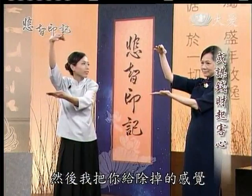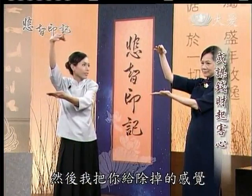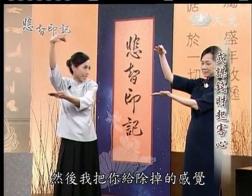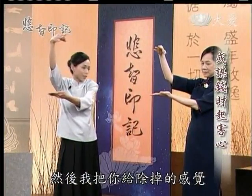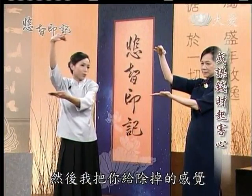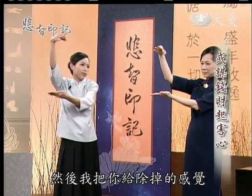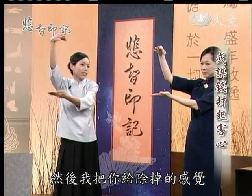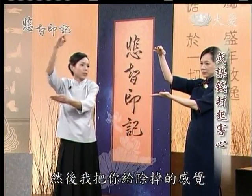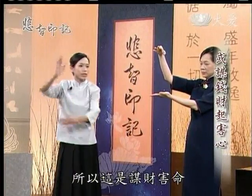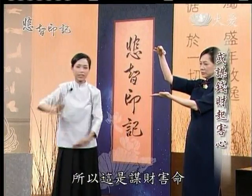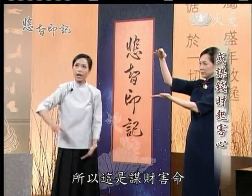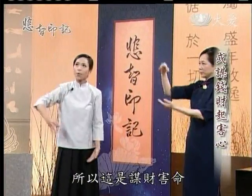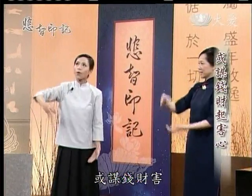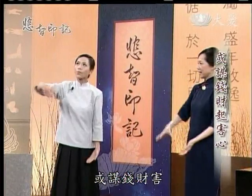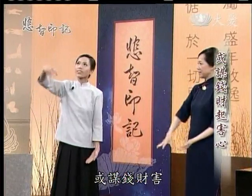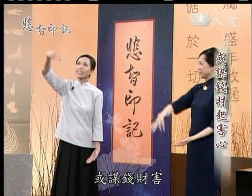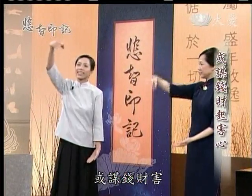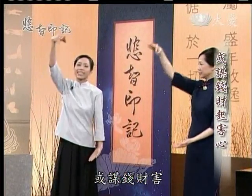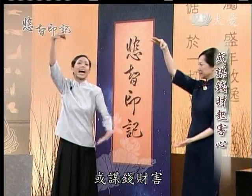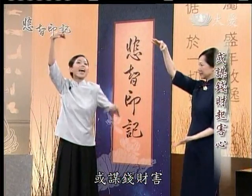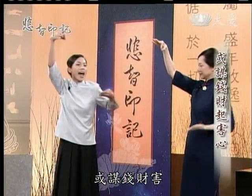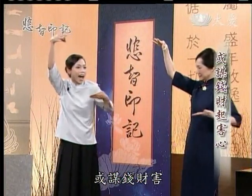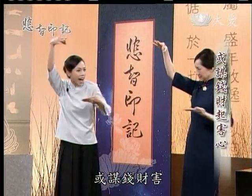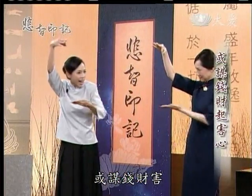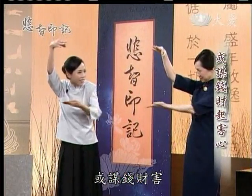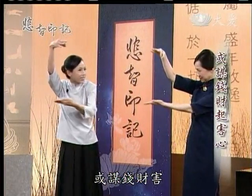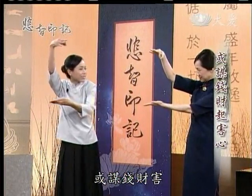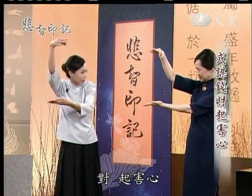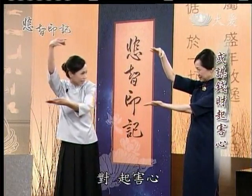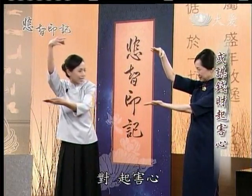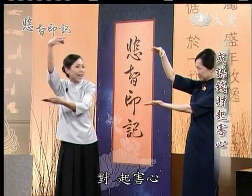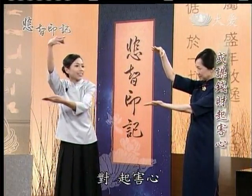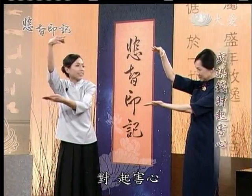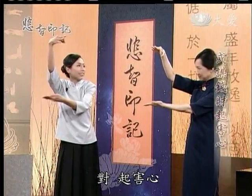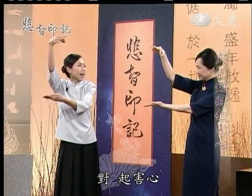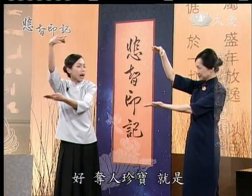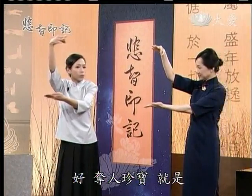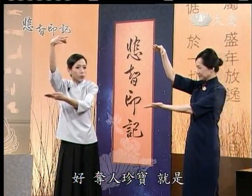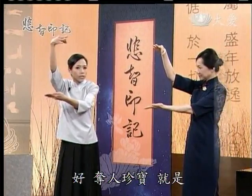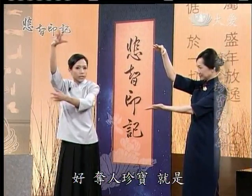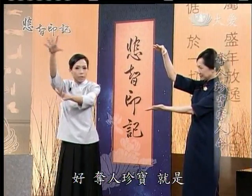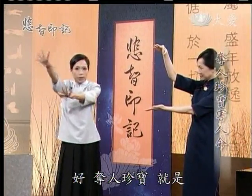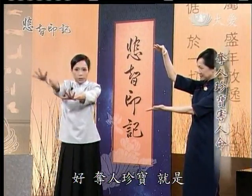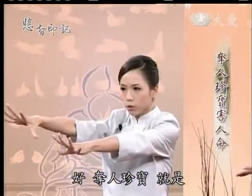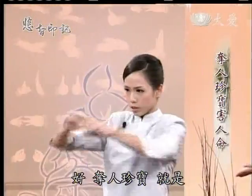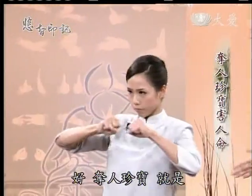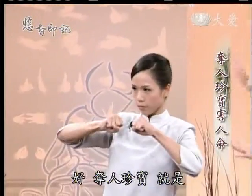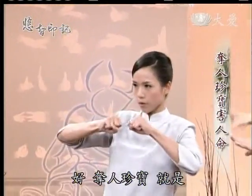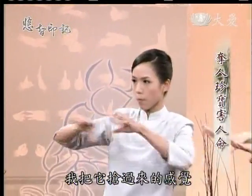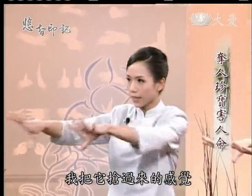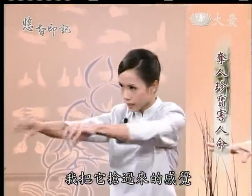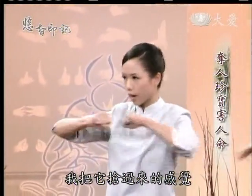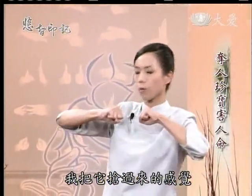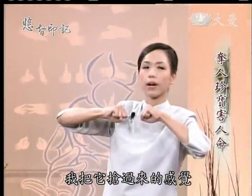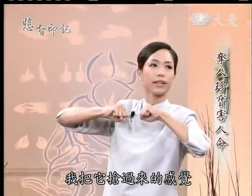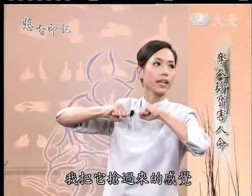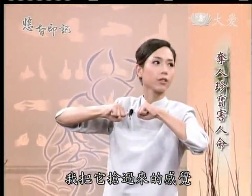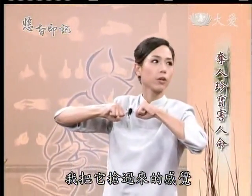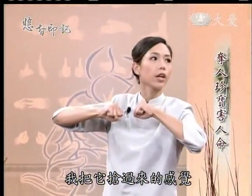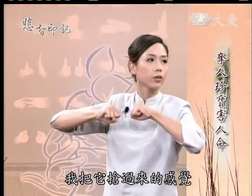的感觉，所以这是 谋财 害钱财害，对，其害心。好，夺人珍宝呢，就是我把它抢过来的感觉，